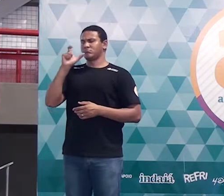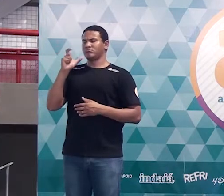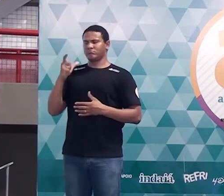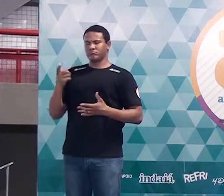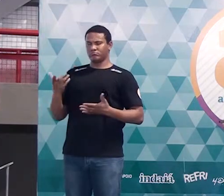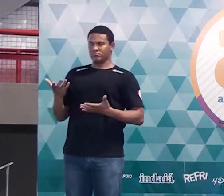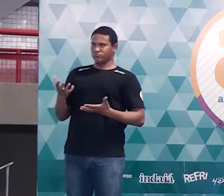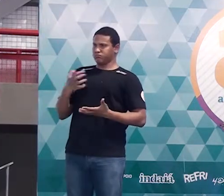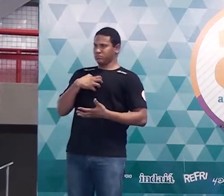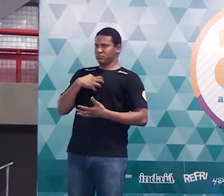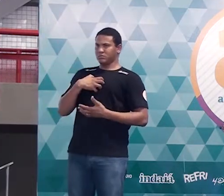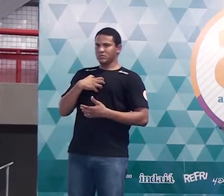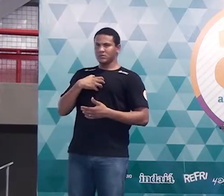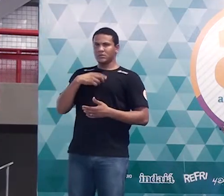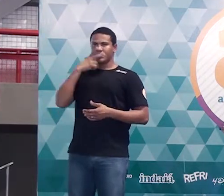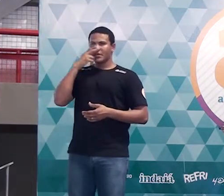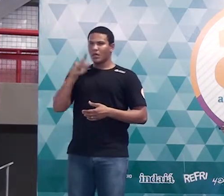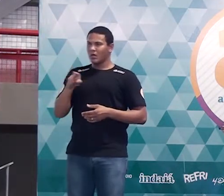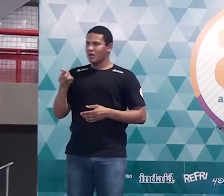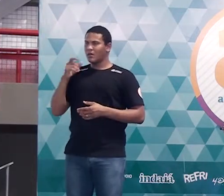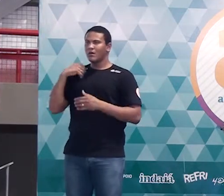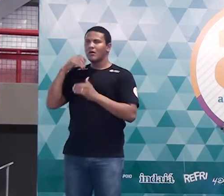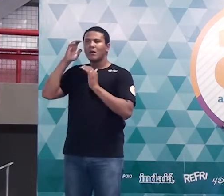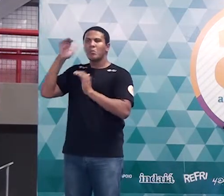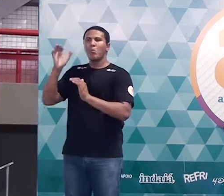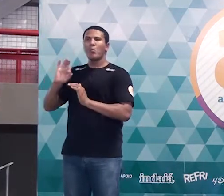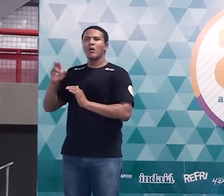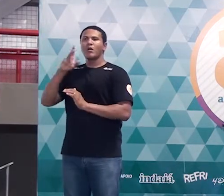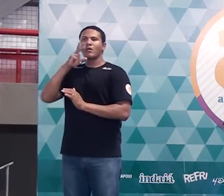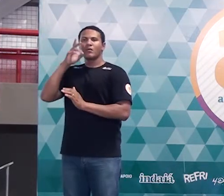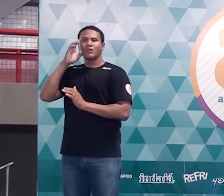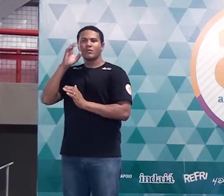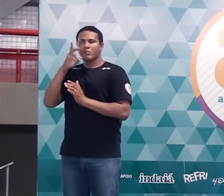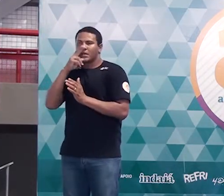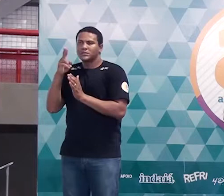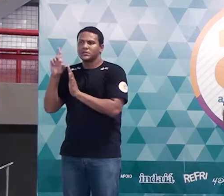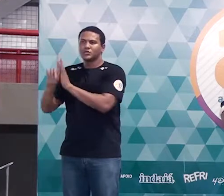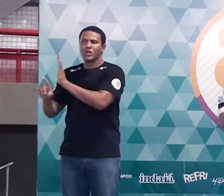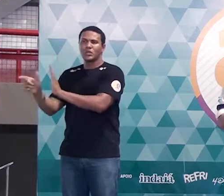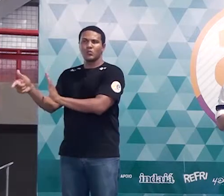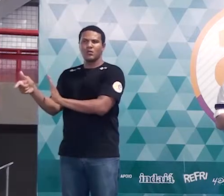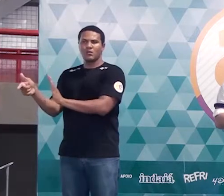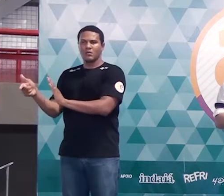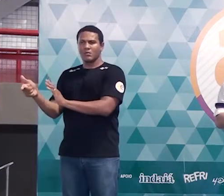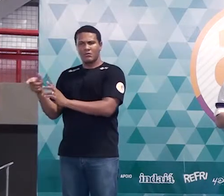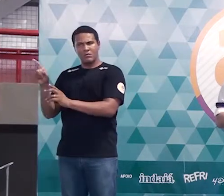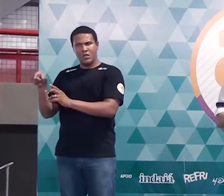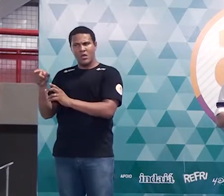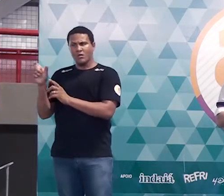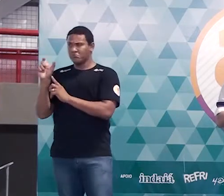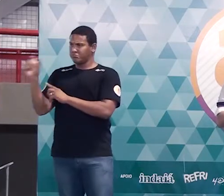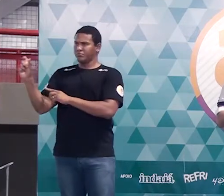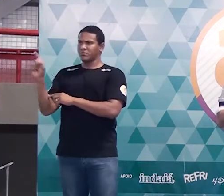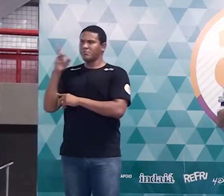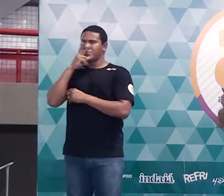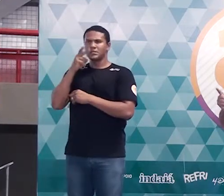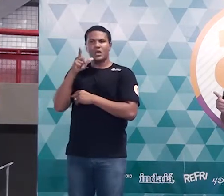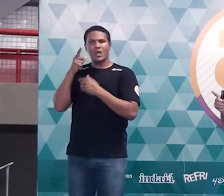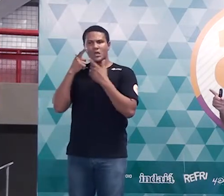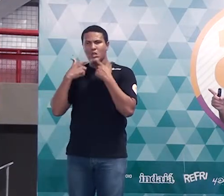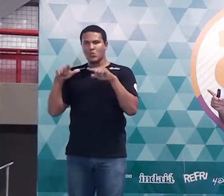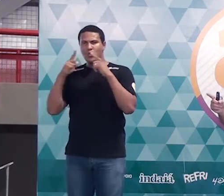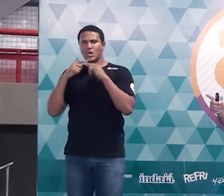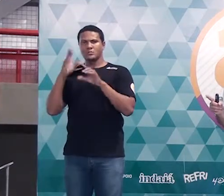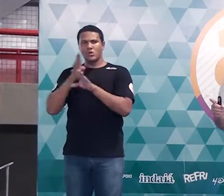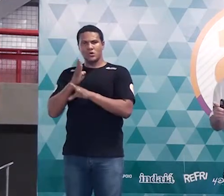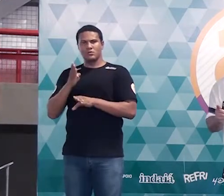está desrespeitando o direito do outro. E esse desrespeito, ele vai através da linguagem. Então as